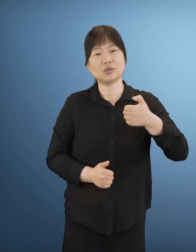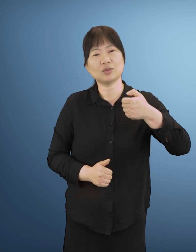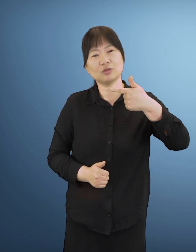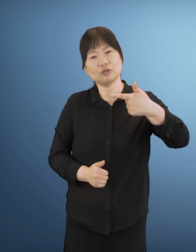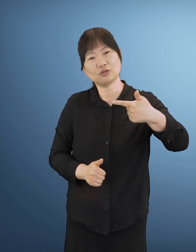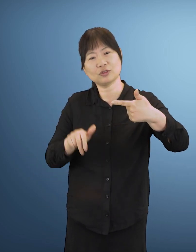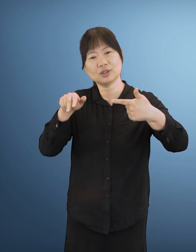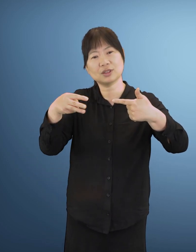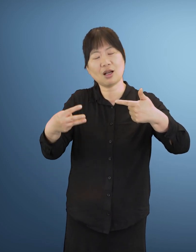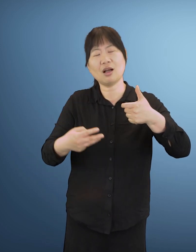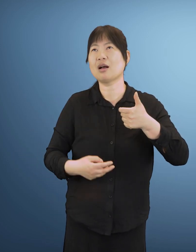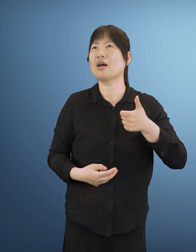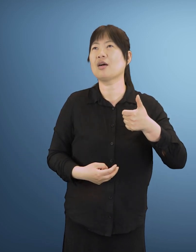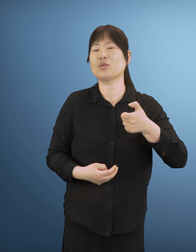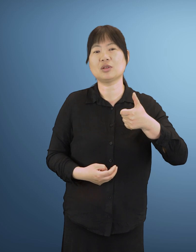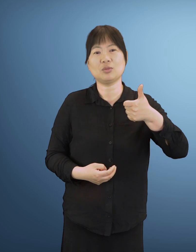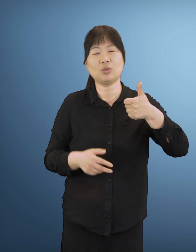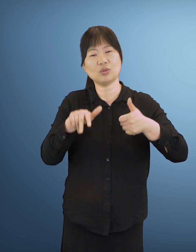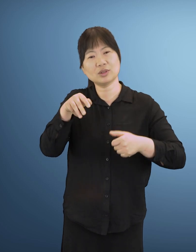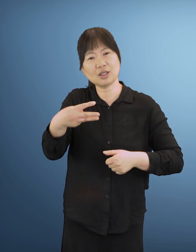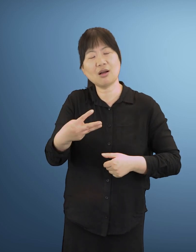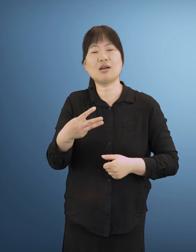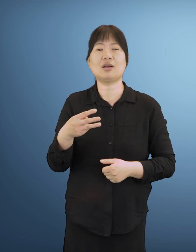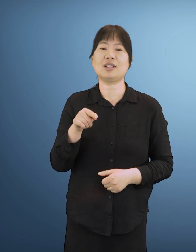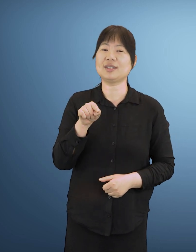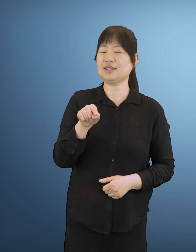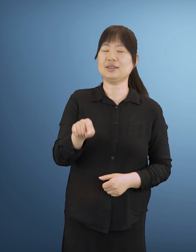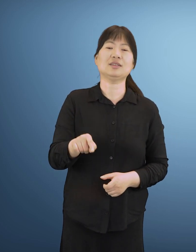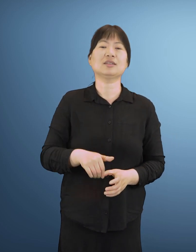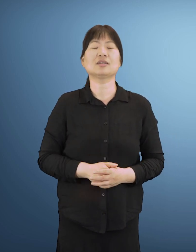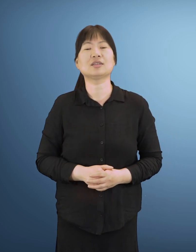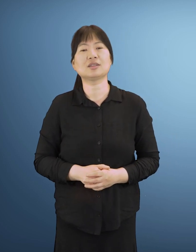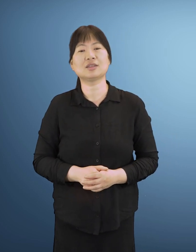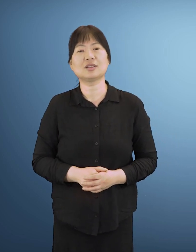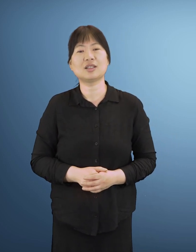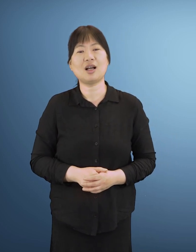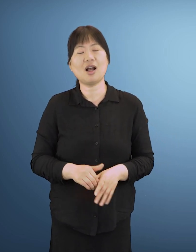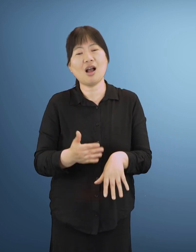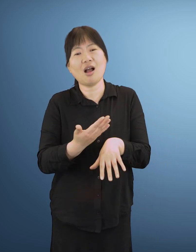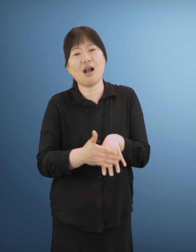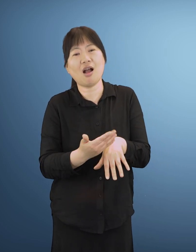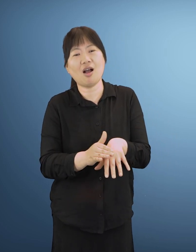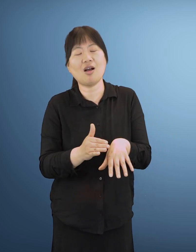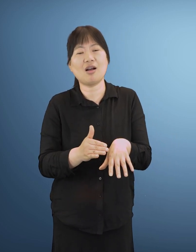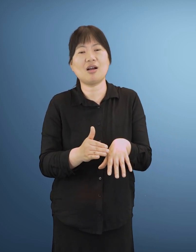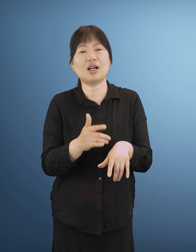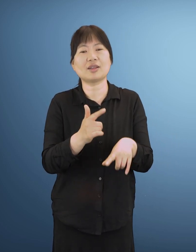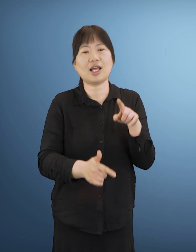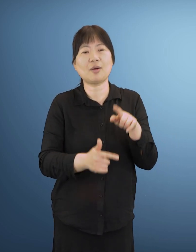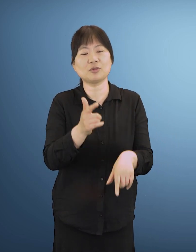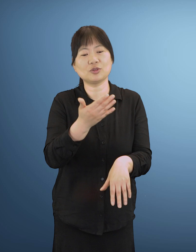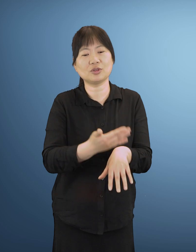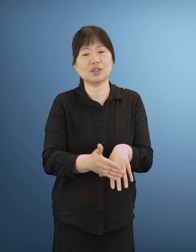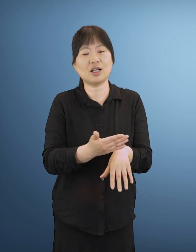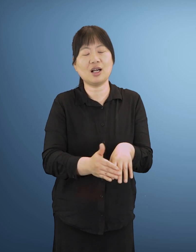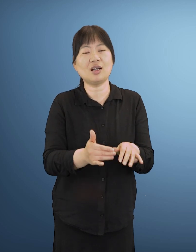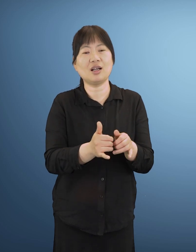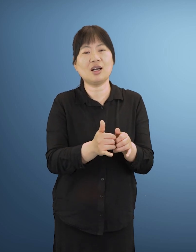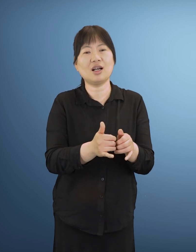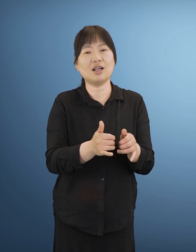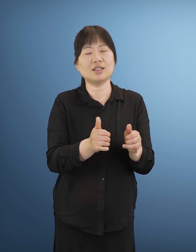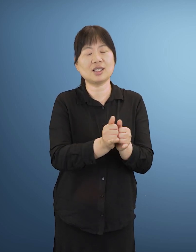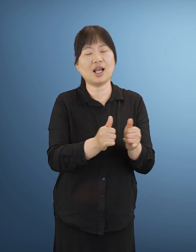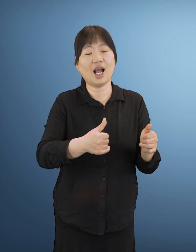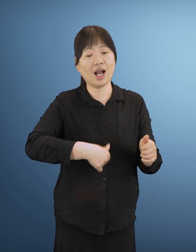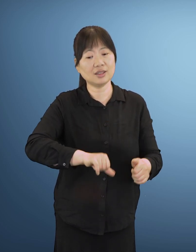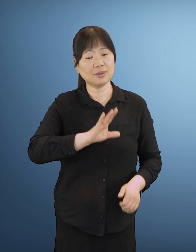56절, 55절. 이는 그 목수의 아들이 아니냐. 그러니까 이건 뭐죠?